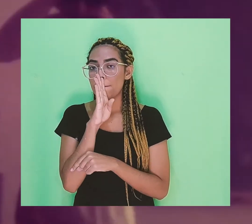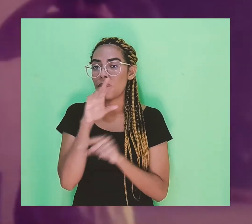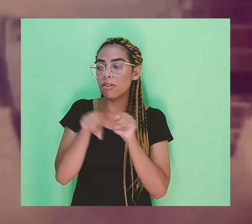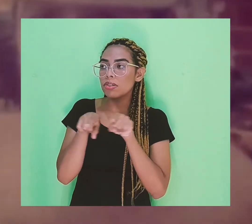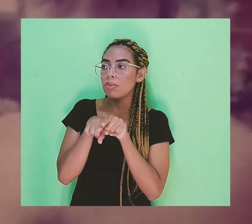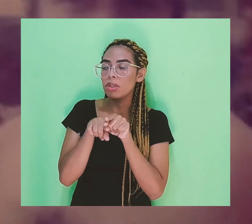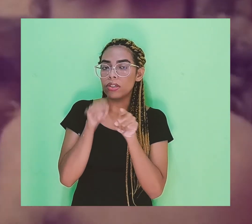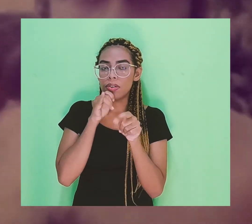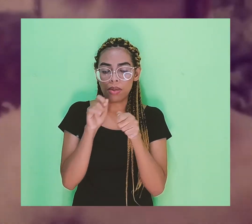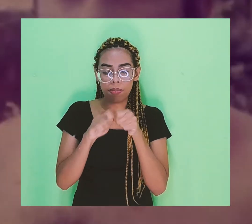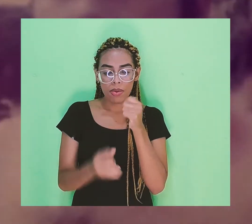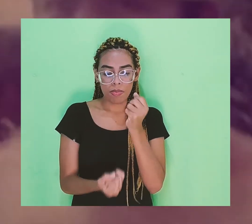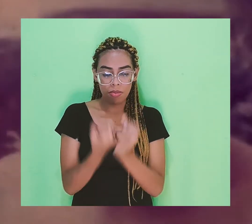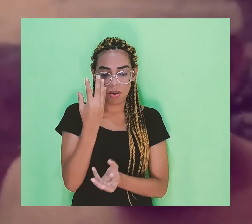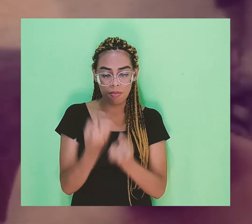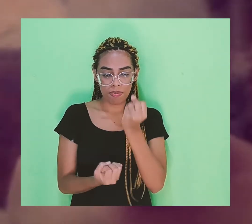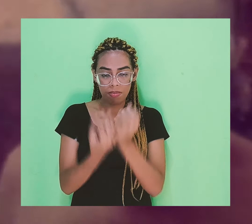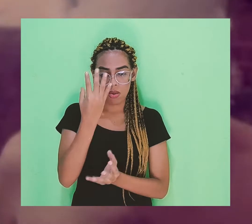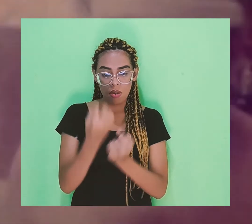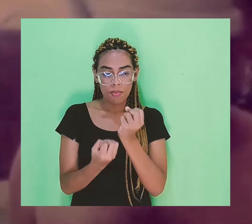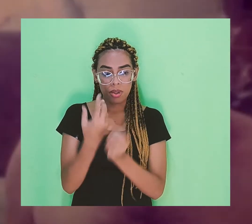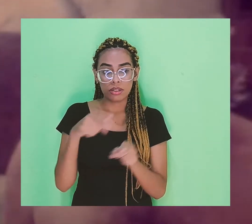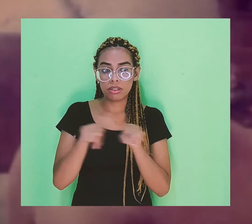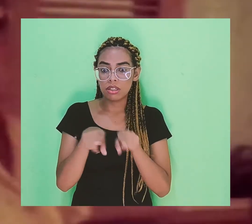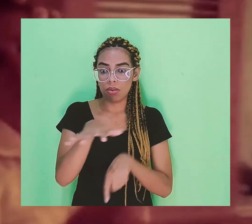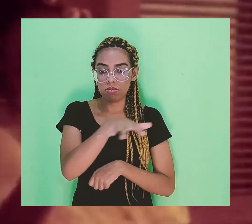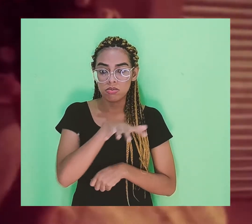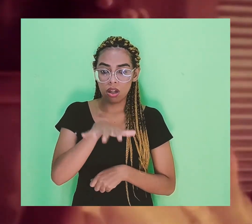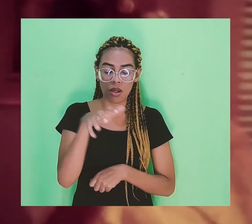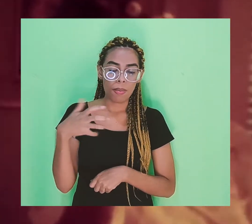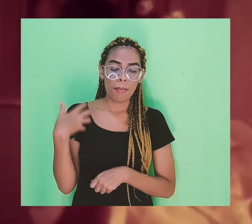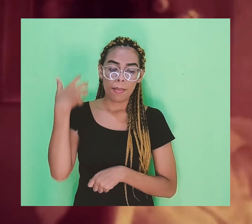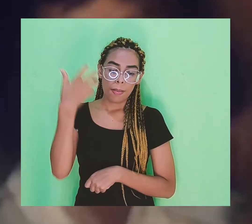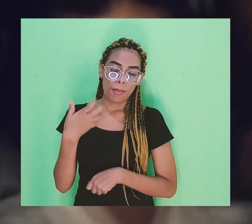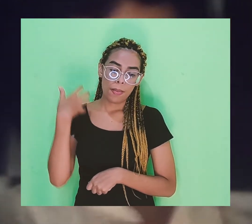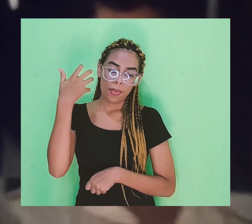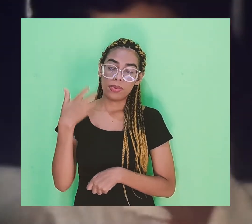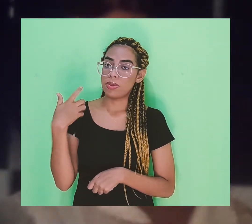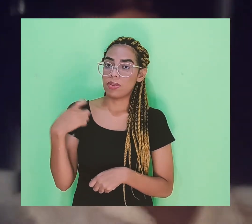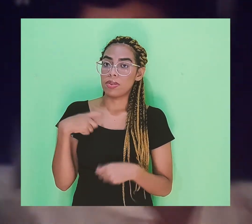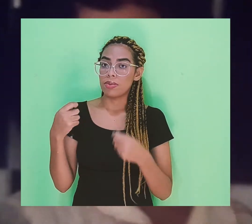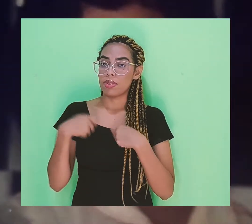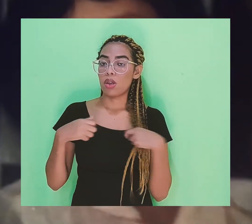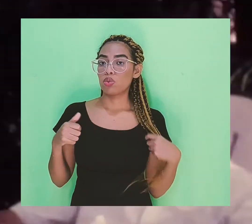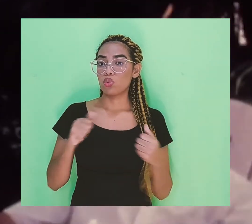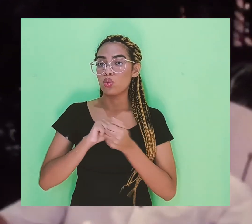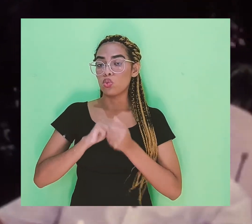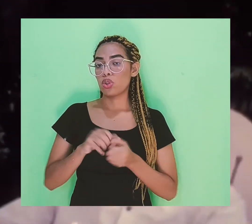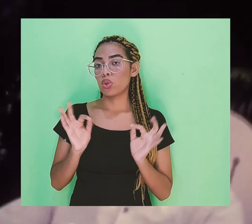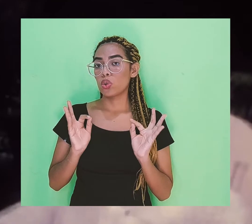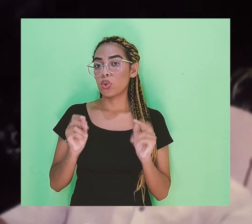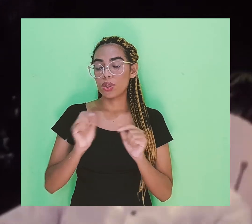você consegue colocar. A que eu mais me identifiquei foi a roda de música, porque é isso, é a roda de samba no domingo, é o pagode no domingo, consegue juntar a família toda,